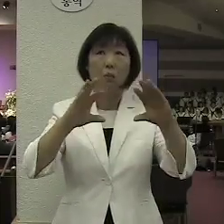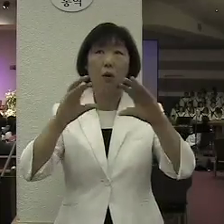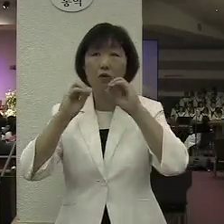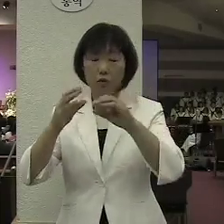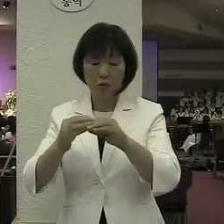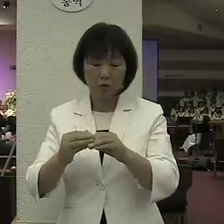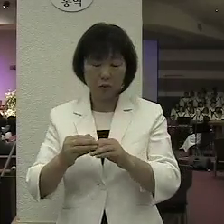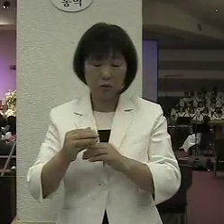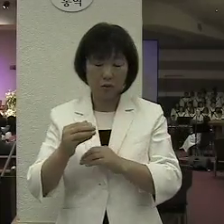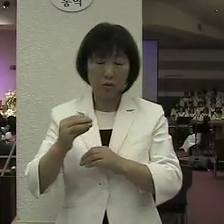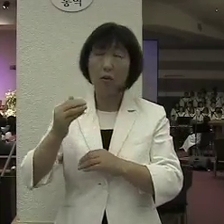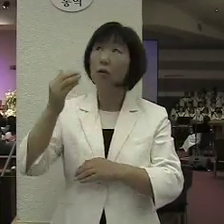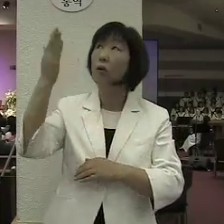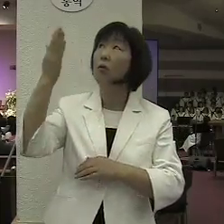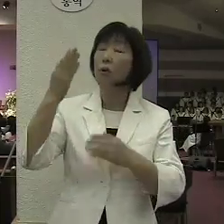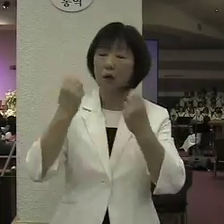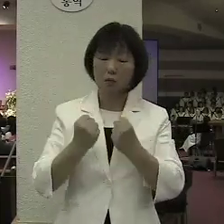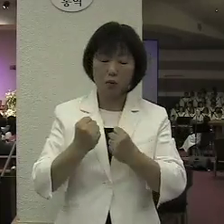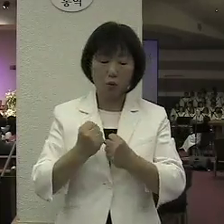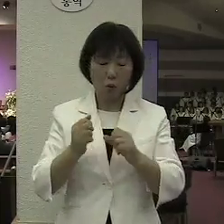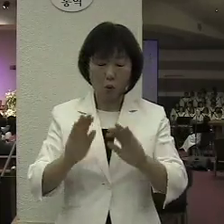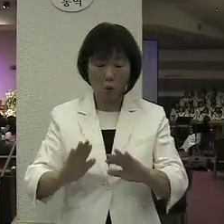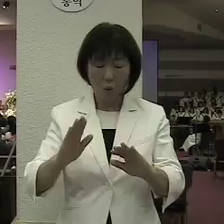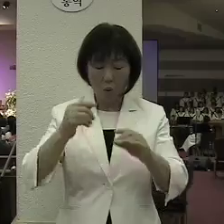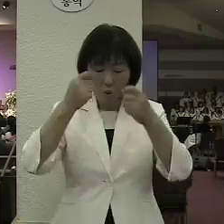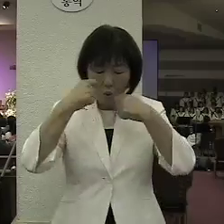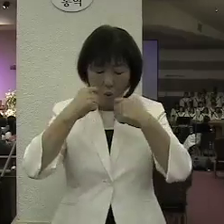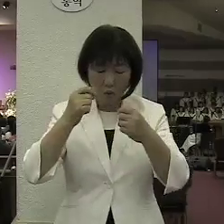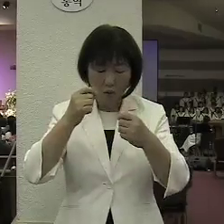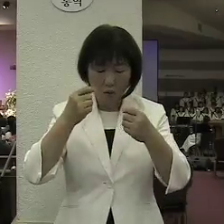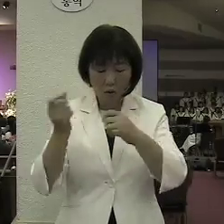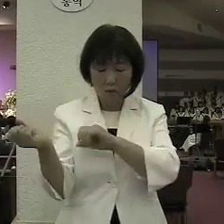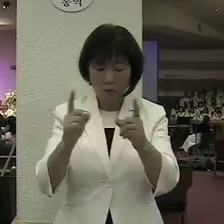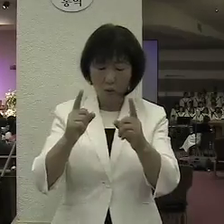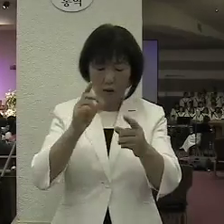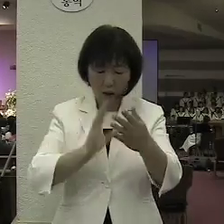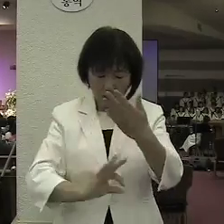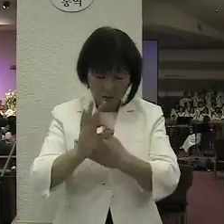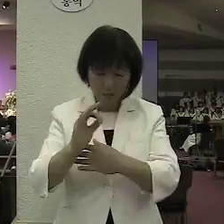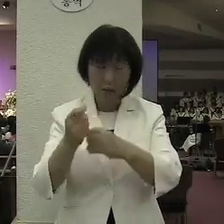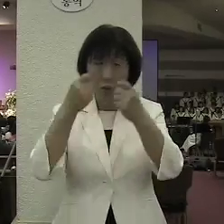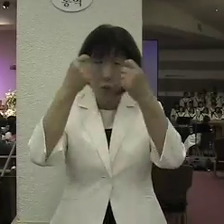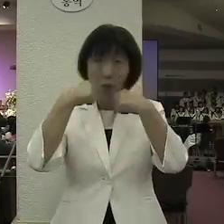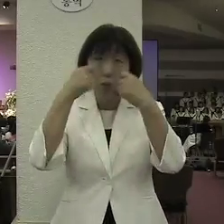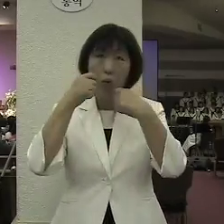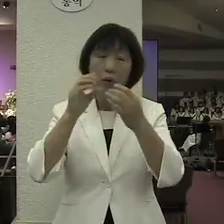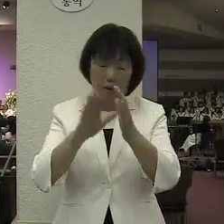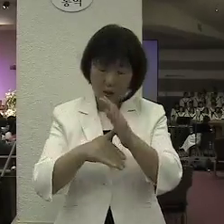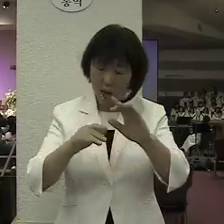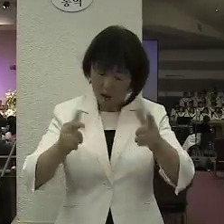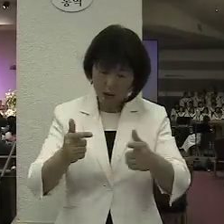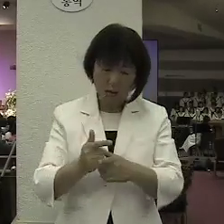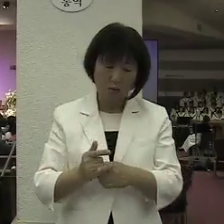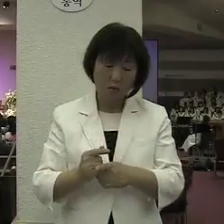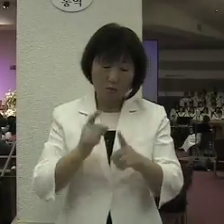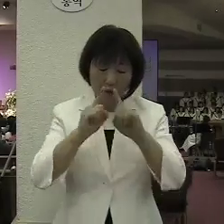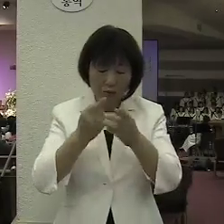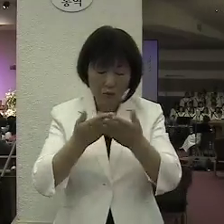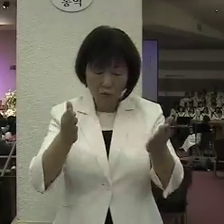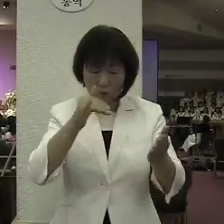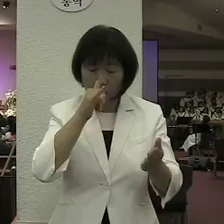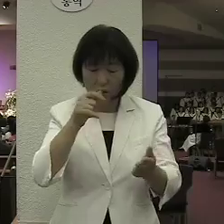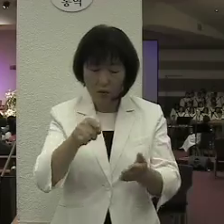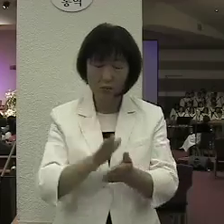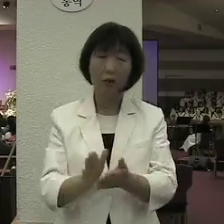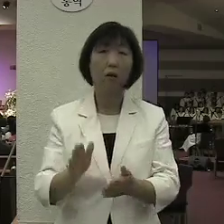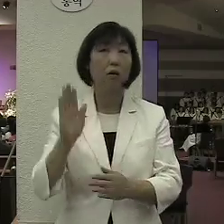없는 게 아니다. 네가 울고 있는 것은 소망이 없기 때문에, 절망 가운데 일어날 수 없기 때문에 울고 있지만 소망이